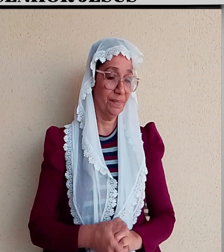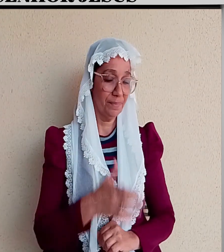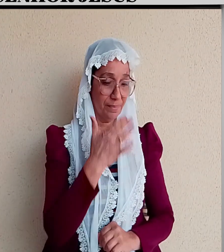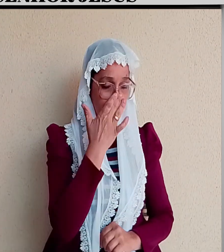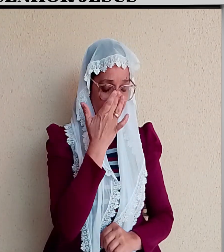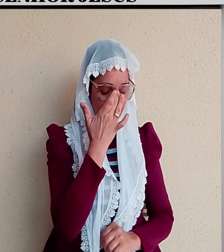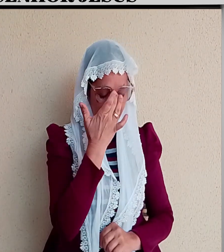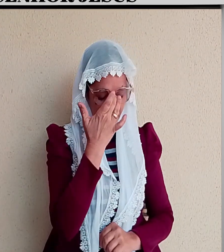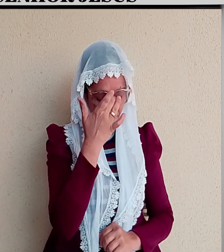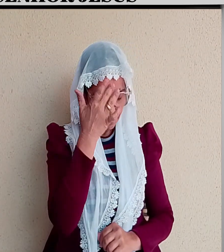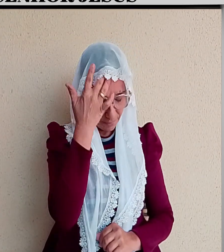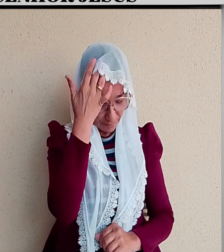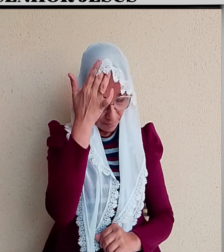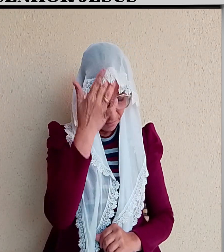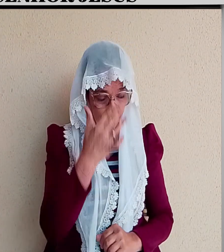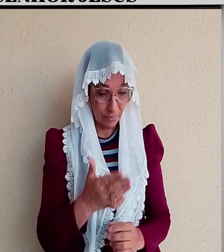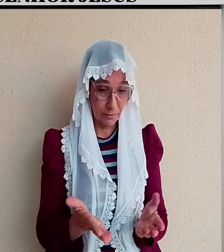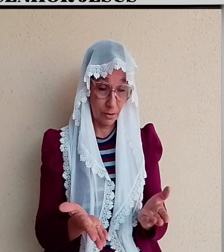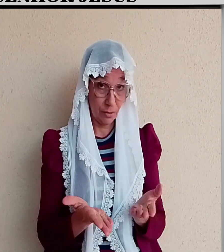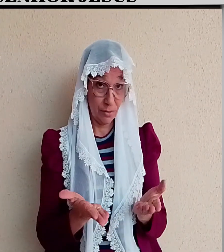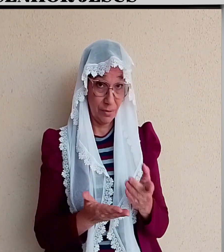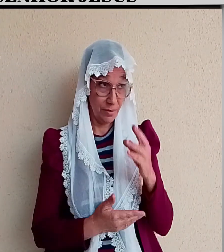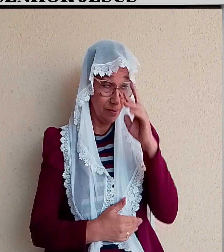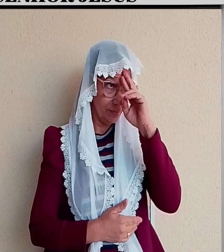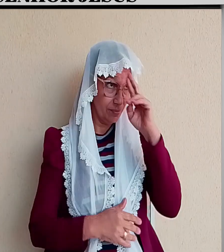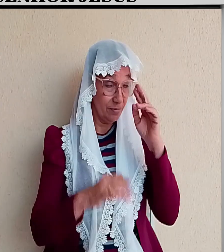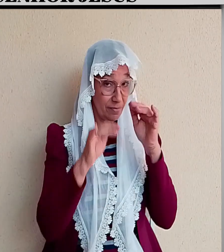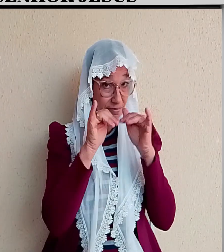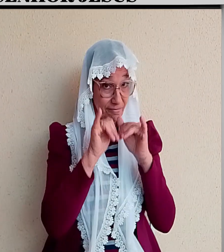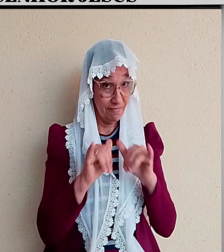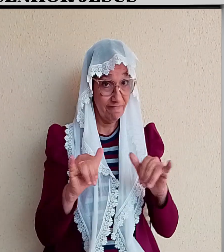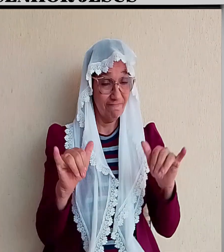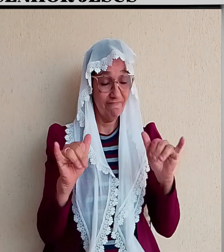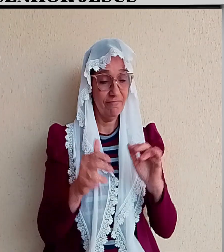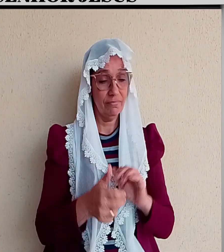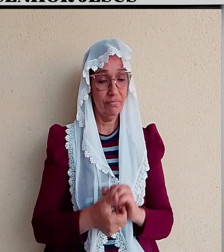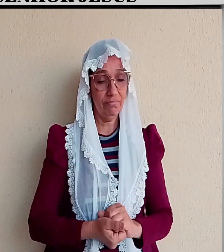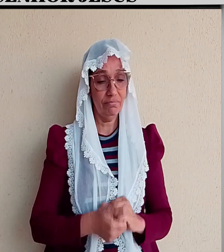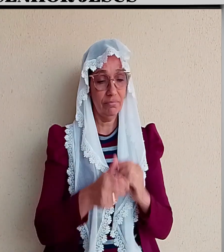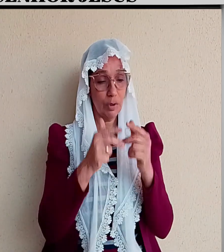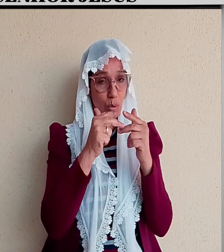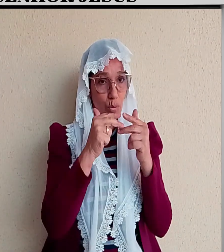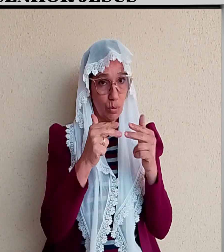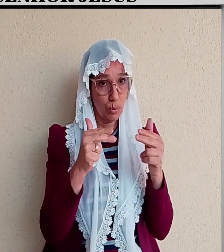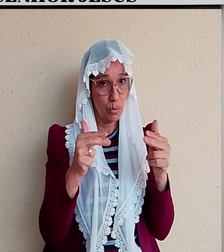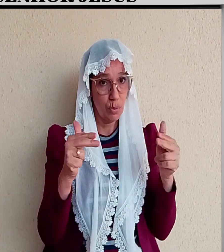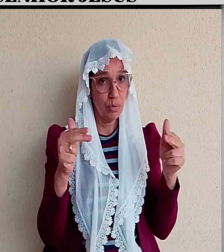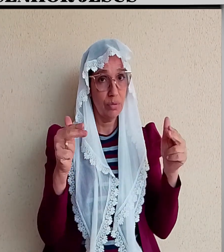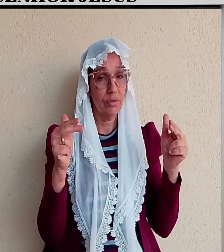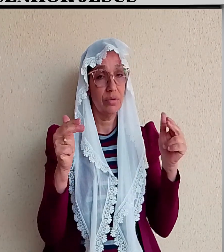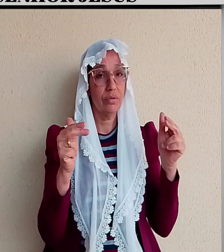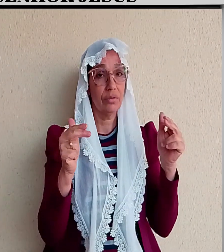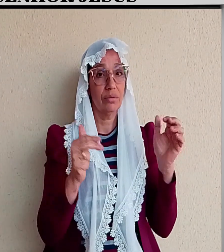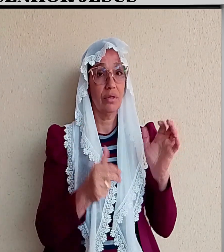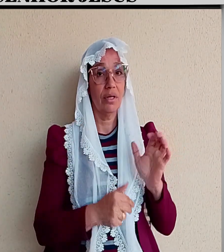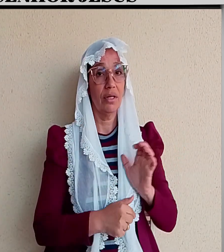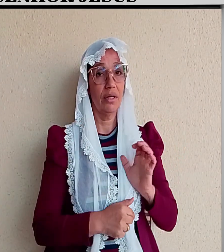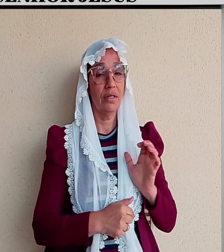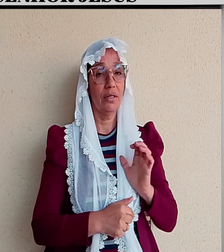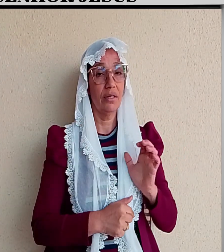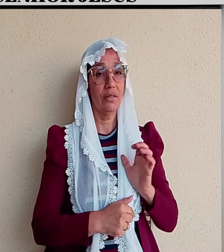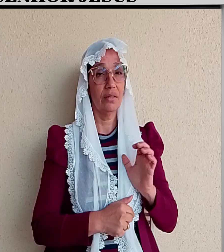céu, porque chegou a hora que ela está sendo acionada. Ela vai ter que ser acionada, porque sem o que você